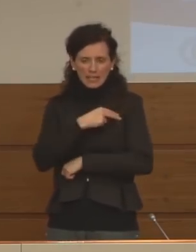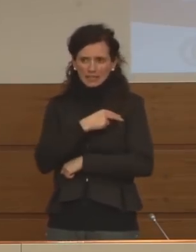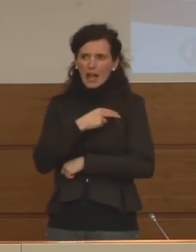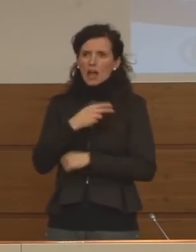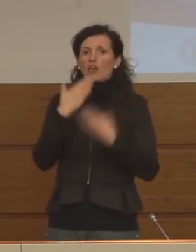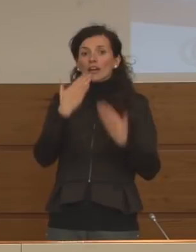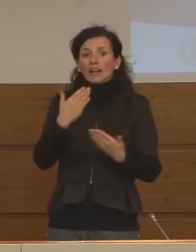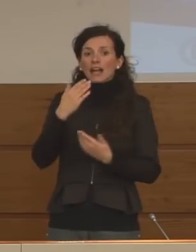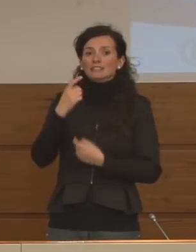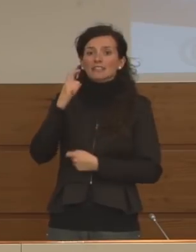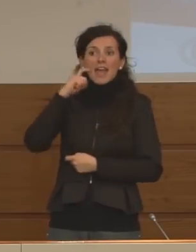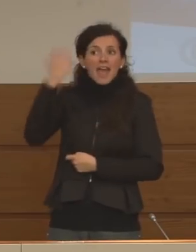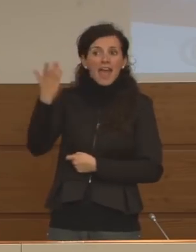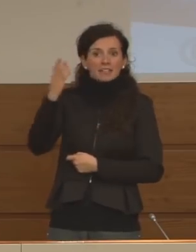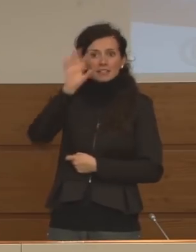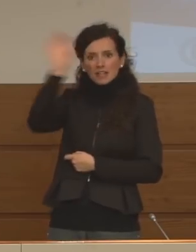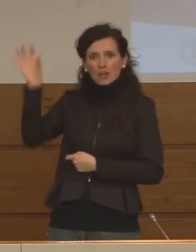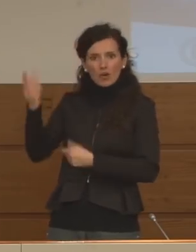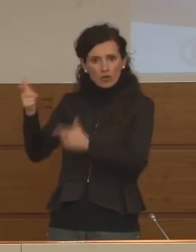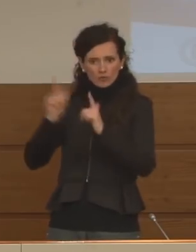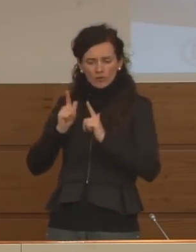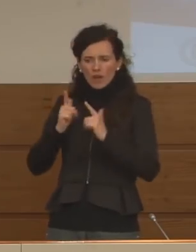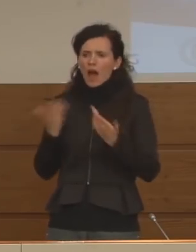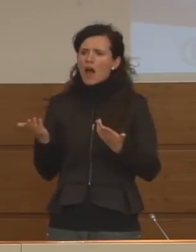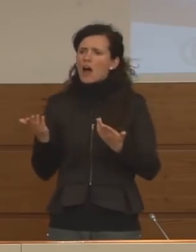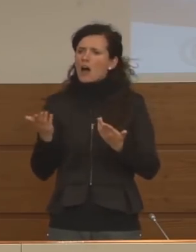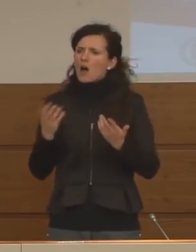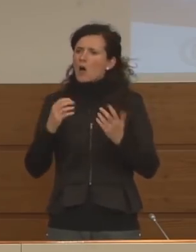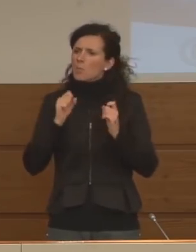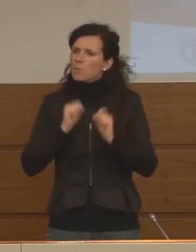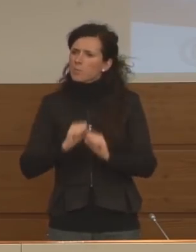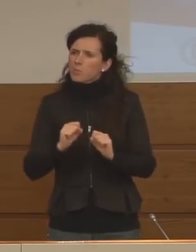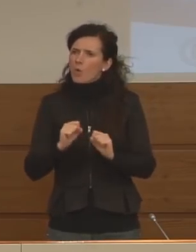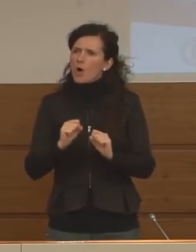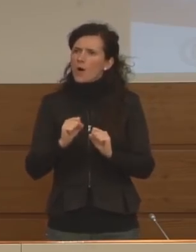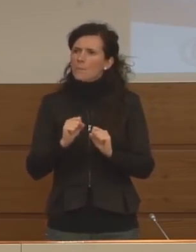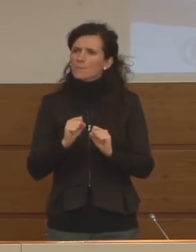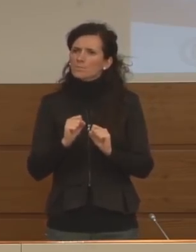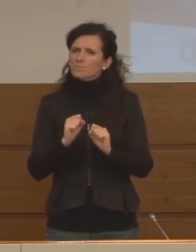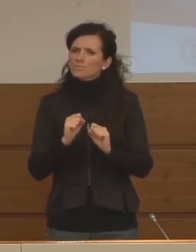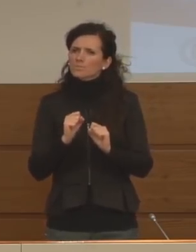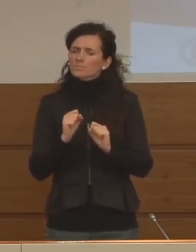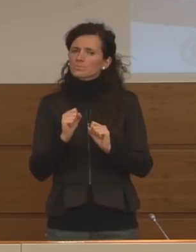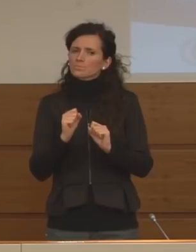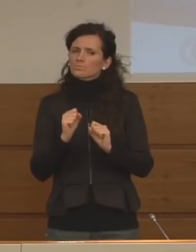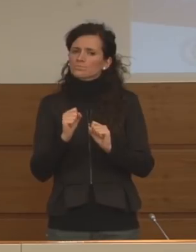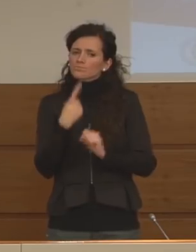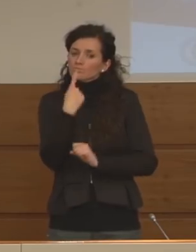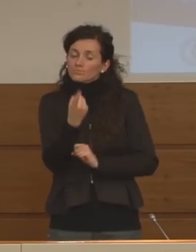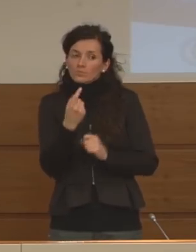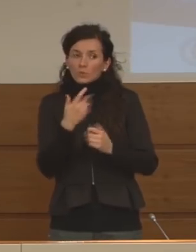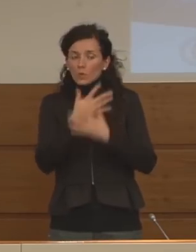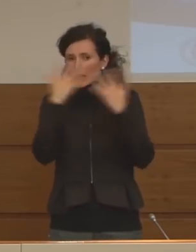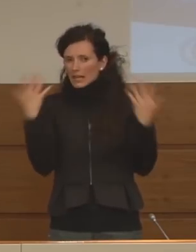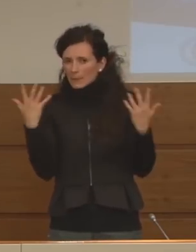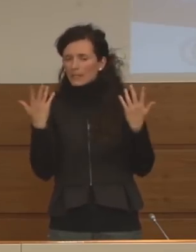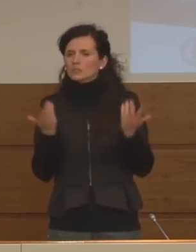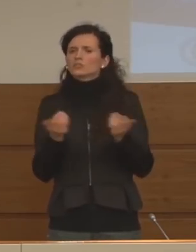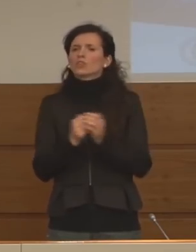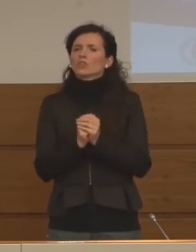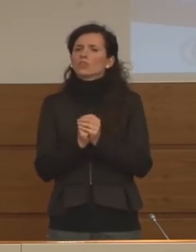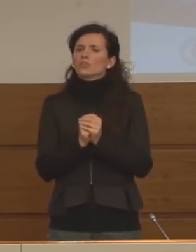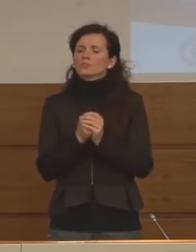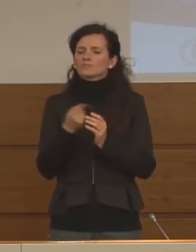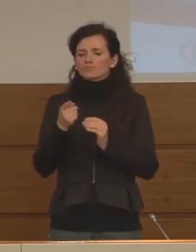volevo chiederle se si può avere un chiarimento definitivo su sull'ammontare delle forniture